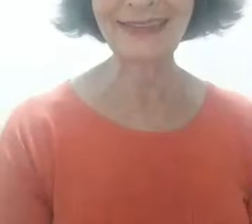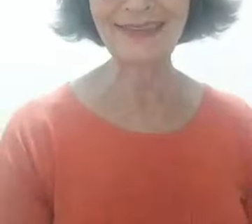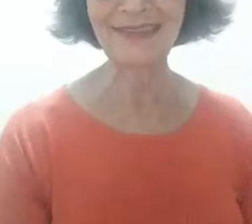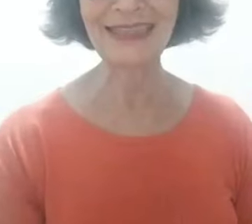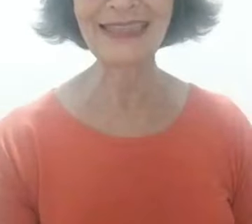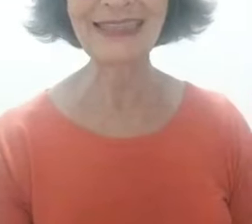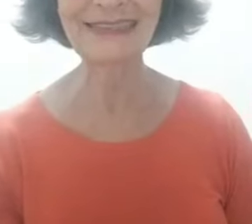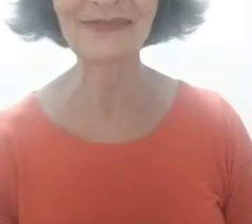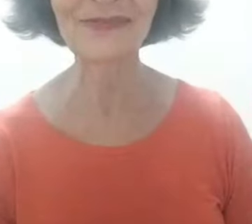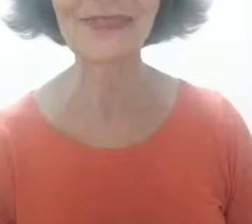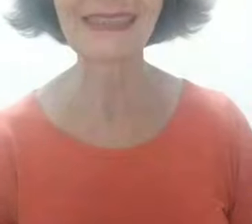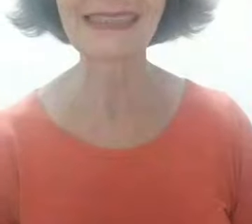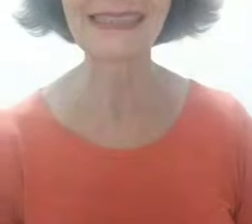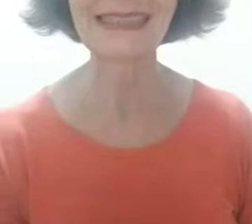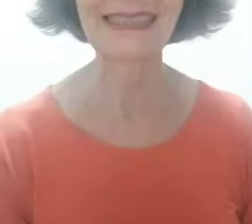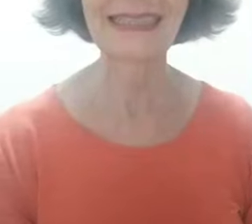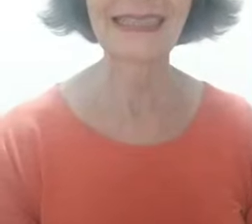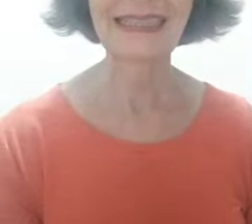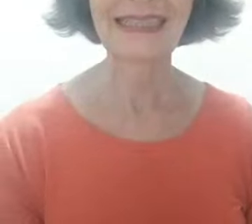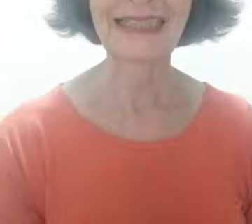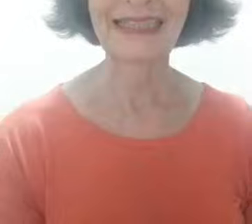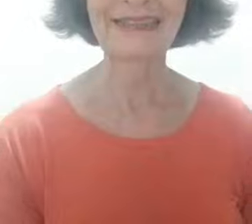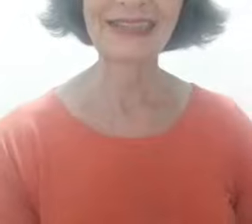Mônica Oliveira,